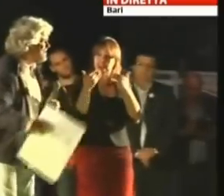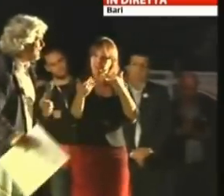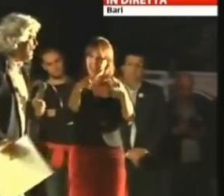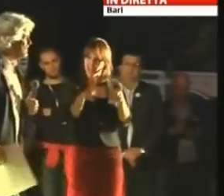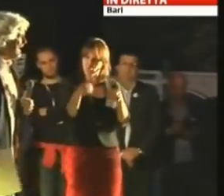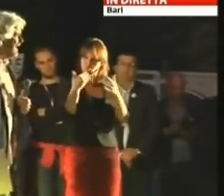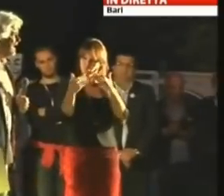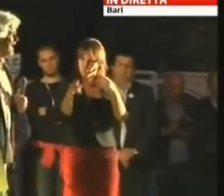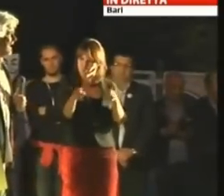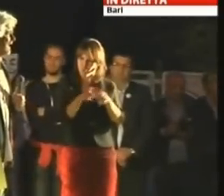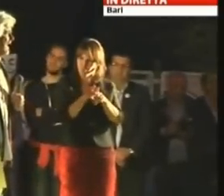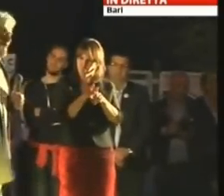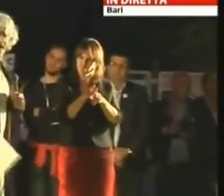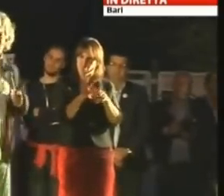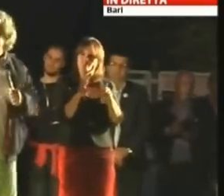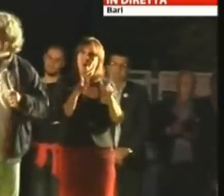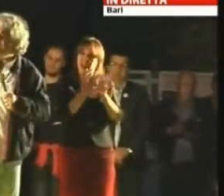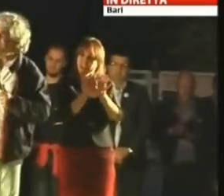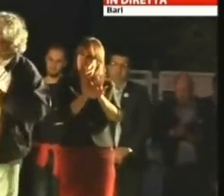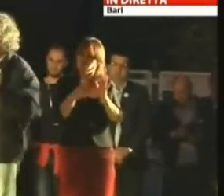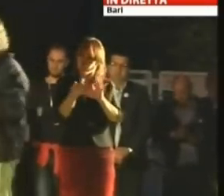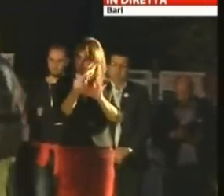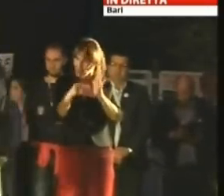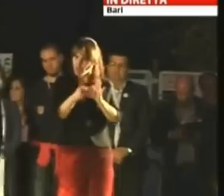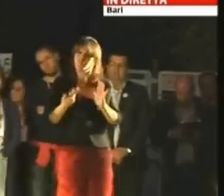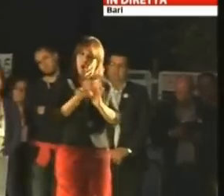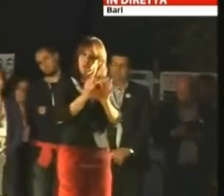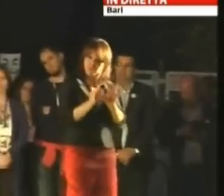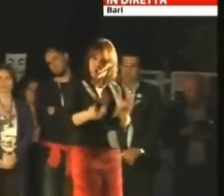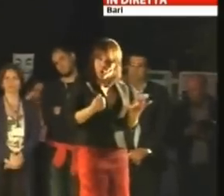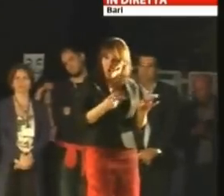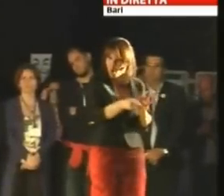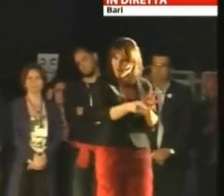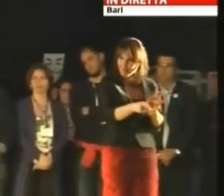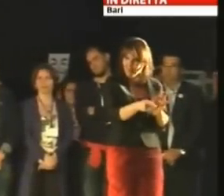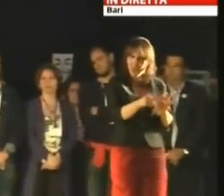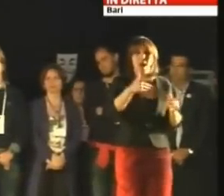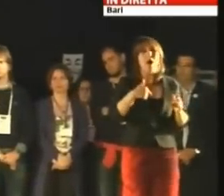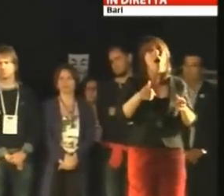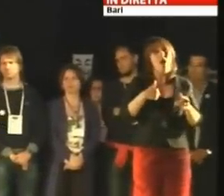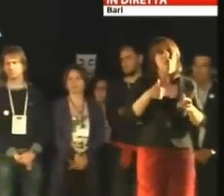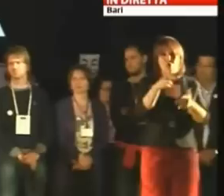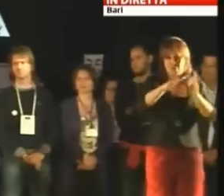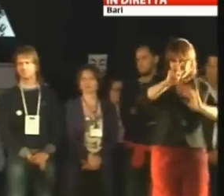ce l'abbiamo già pronta. E allora noi facciamo così il giorno dopo della vittoria.